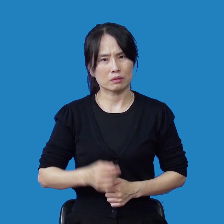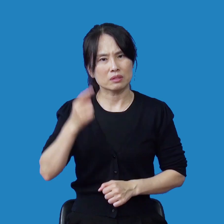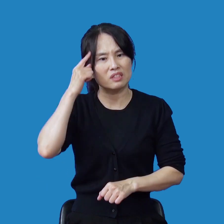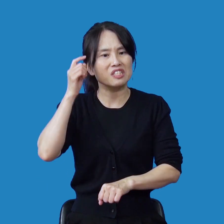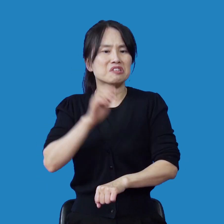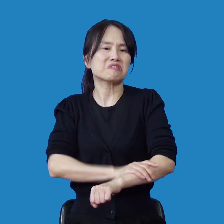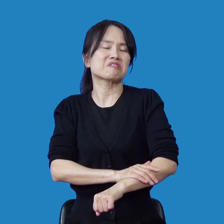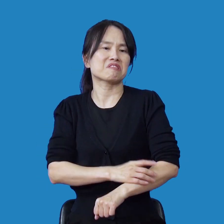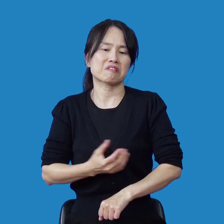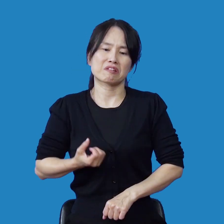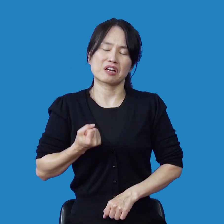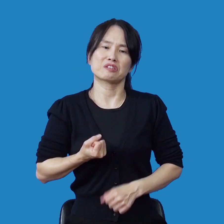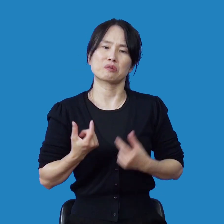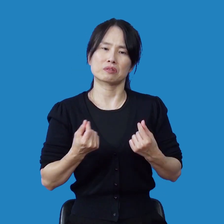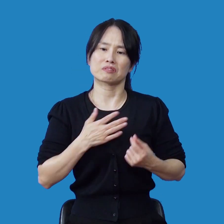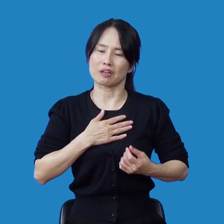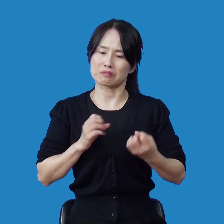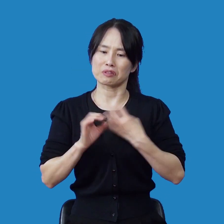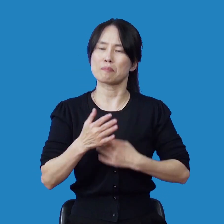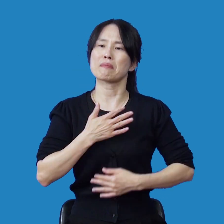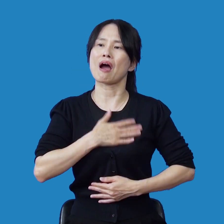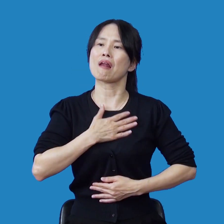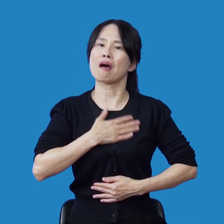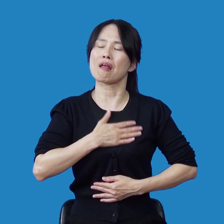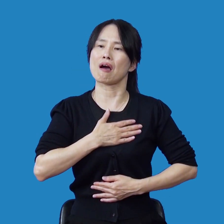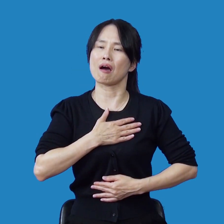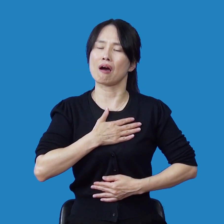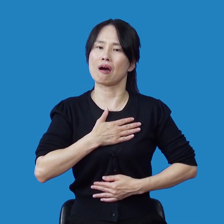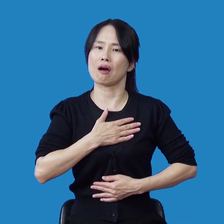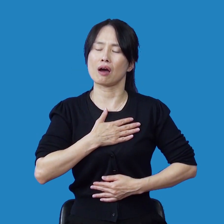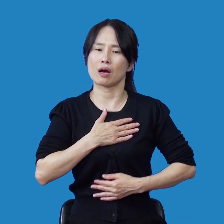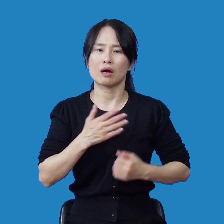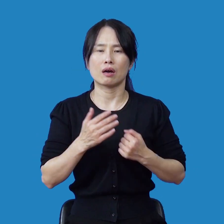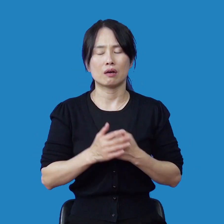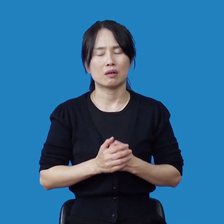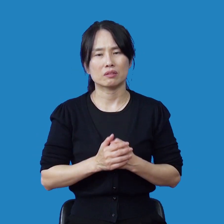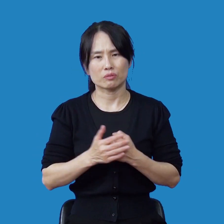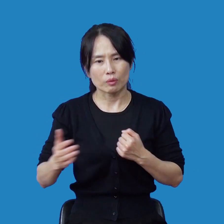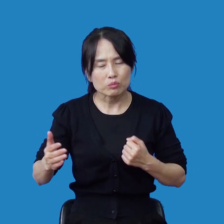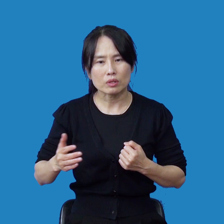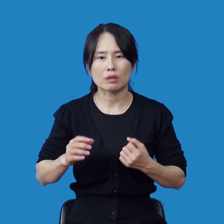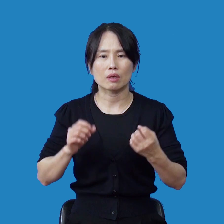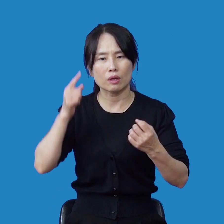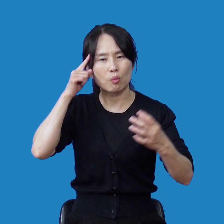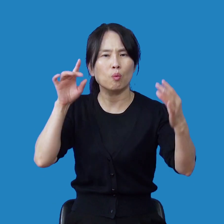것입니다. 나는 답을 다 알고 있어. 지혜 있는 채 하는 것이죠.